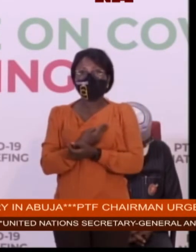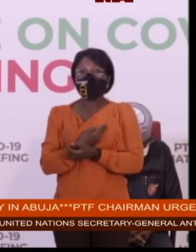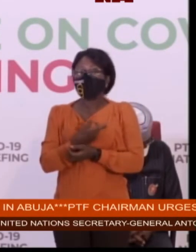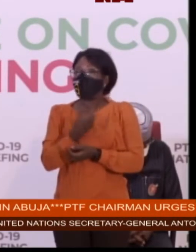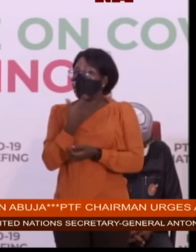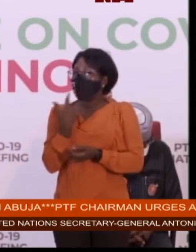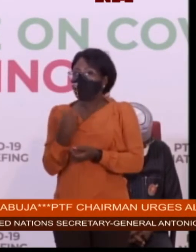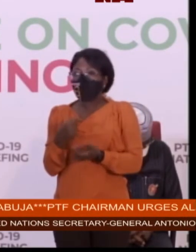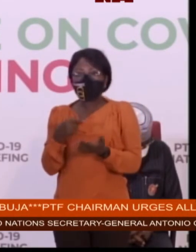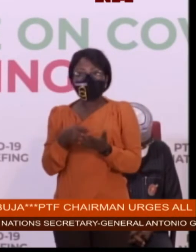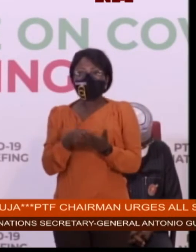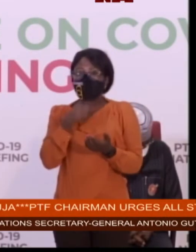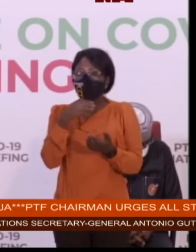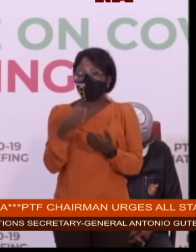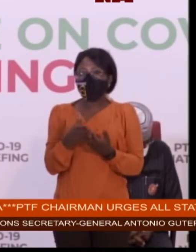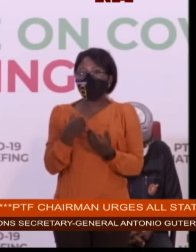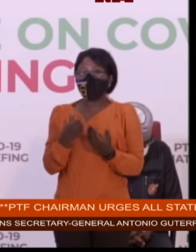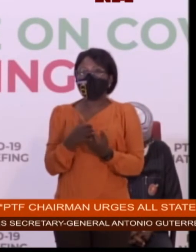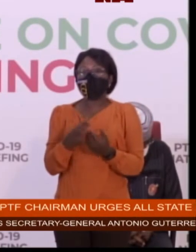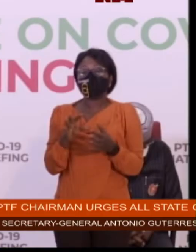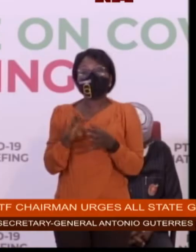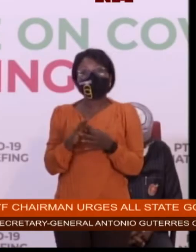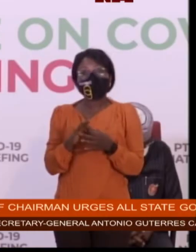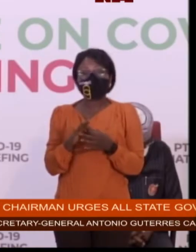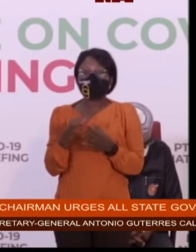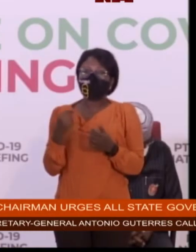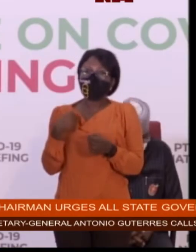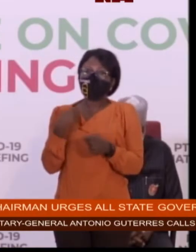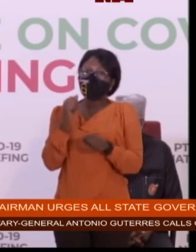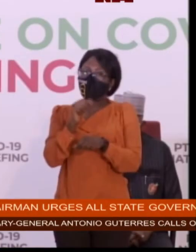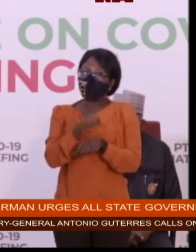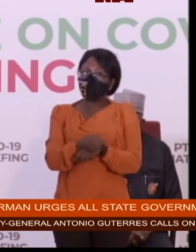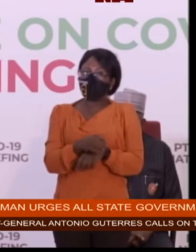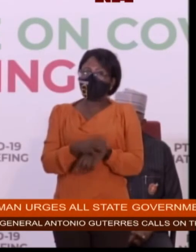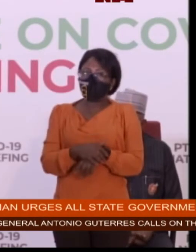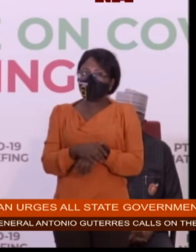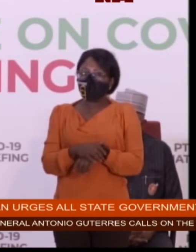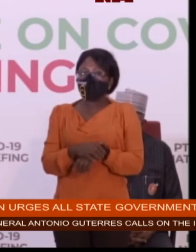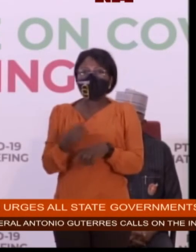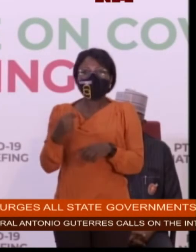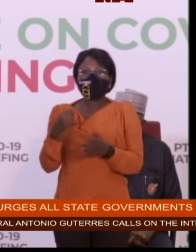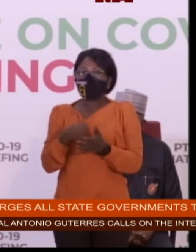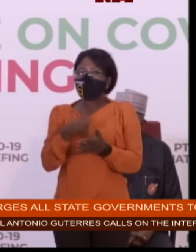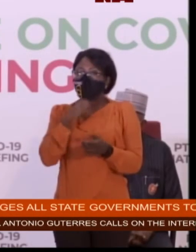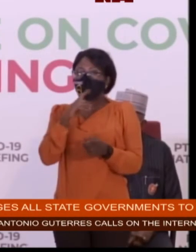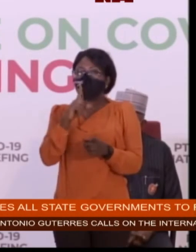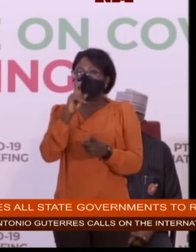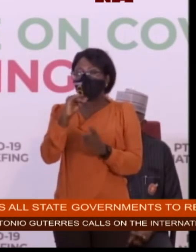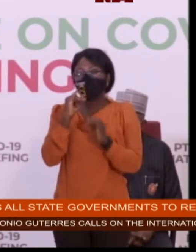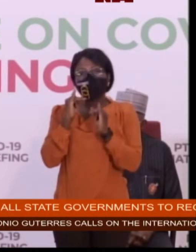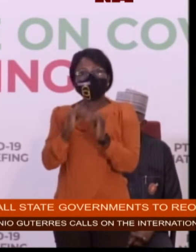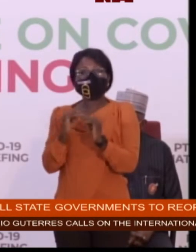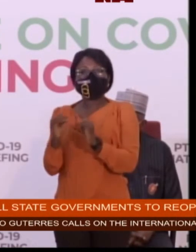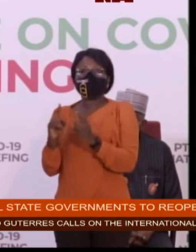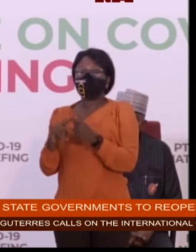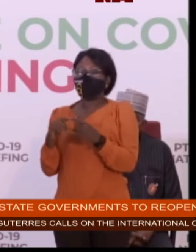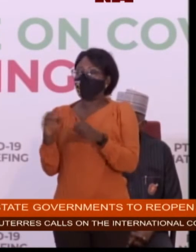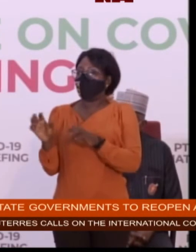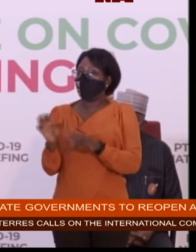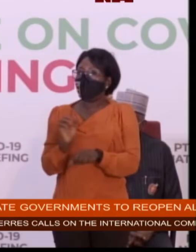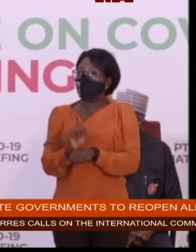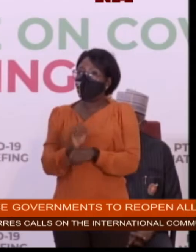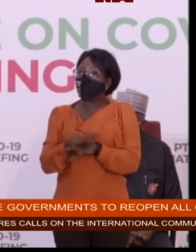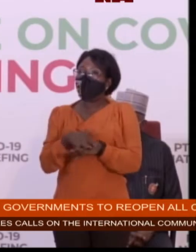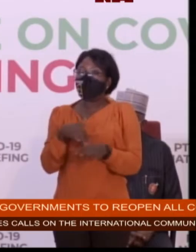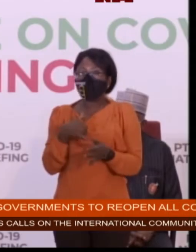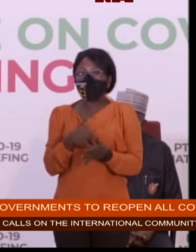in kun ya ji gangan jiki ya tsira ai muna ganin mutane suna kamuwa muna jin waɗansu suna mutuwa to